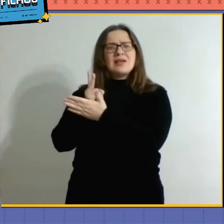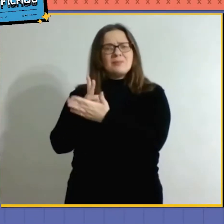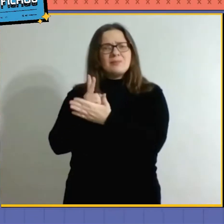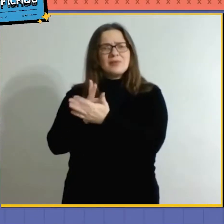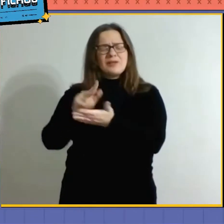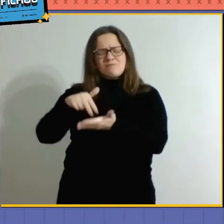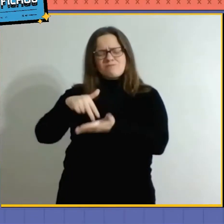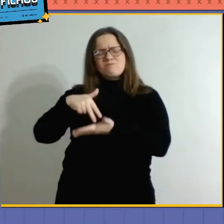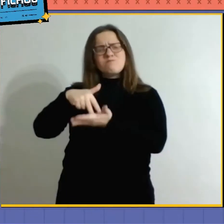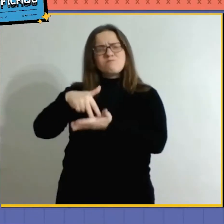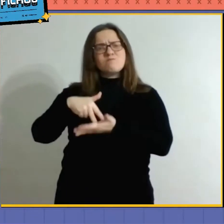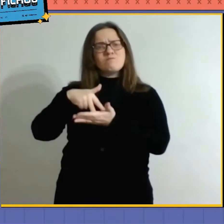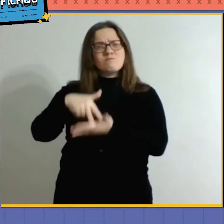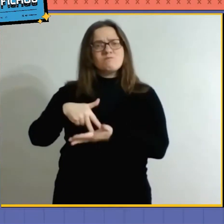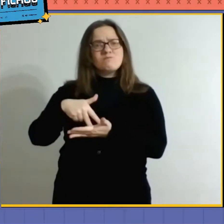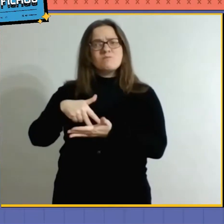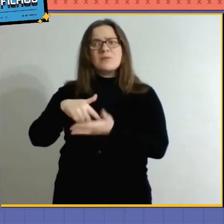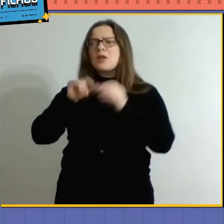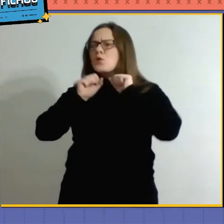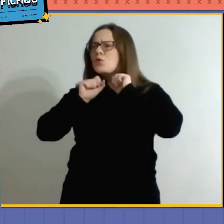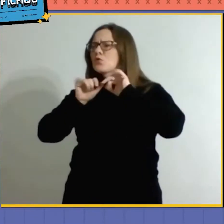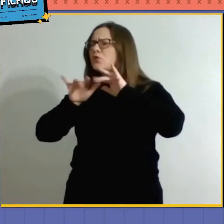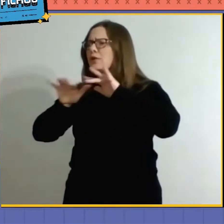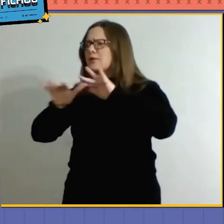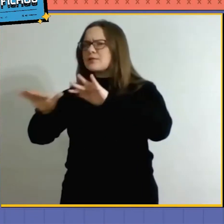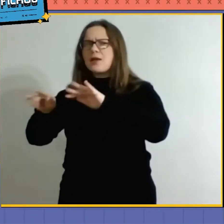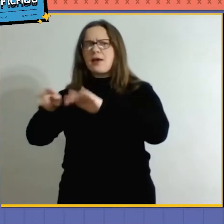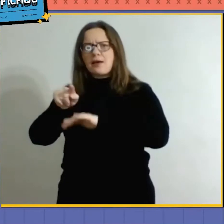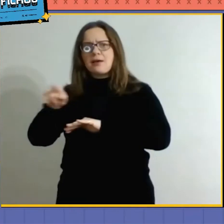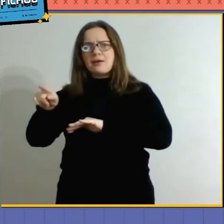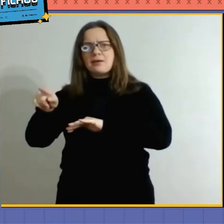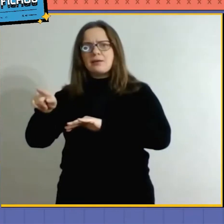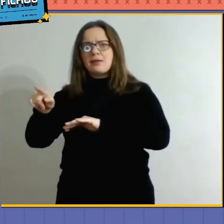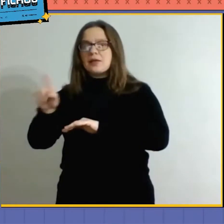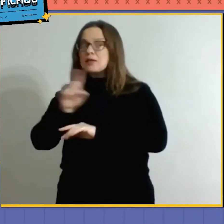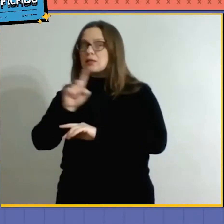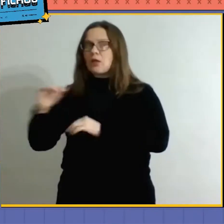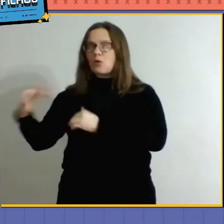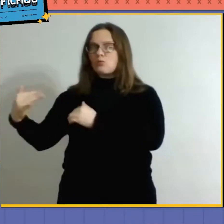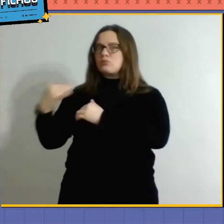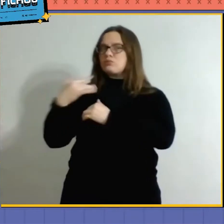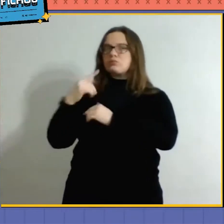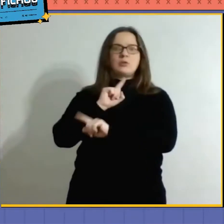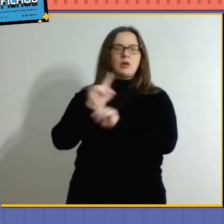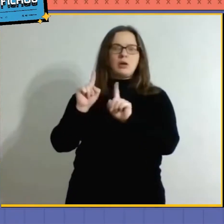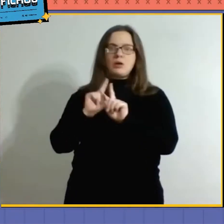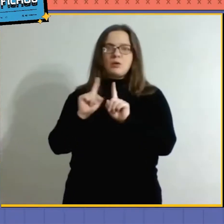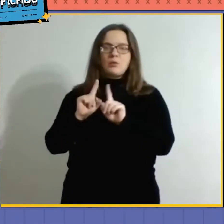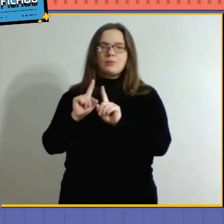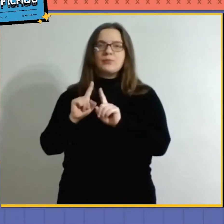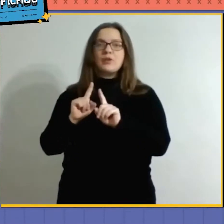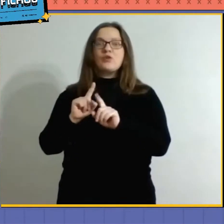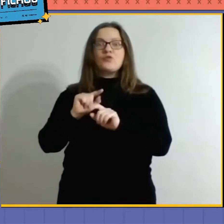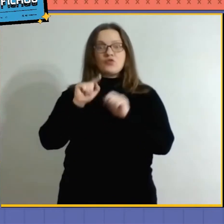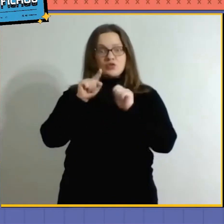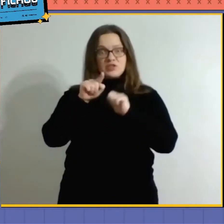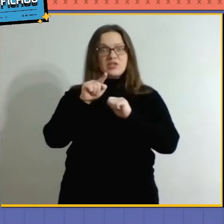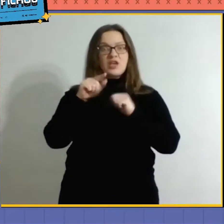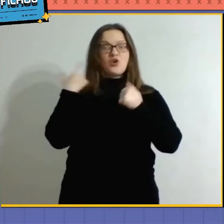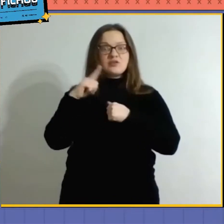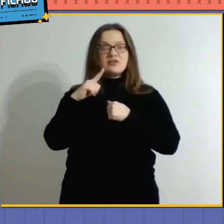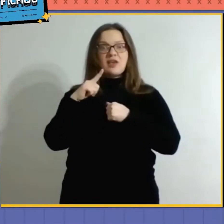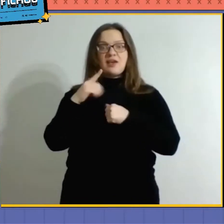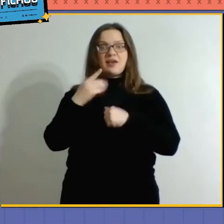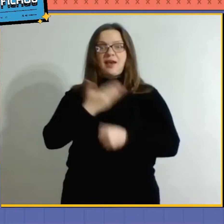tentando influenciar e não ser influenciado você vai conseguir influenciar os seus amigos e você vai